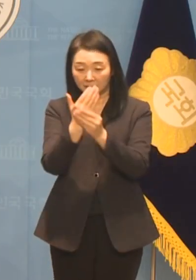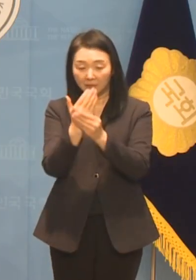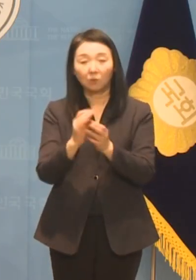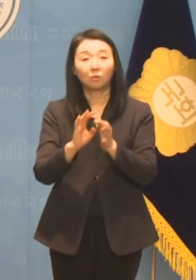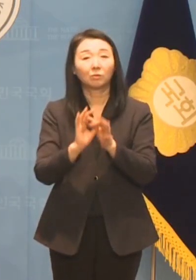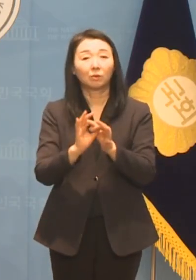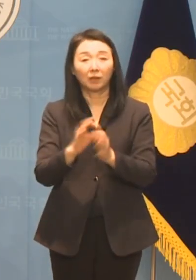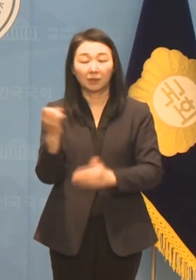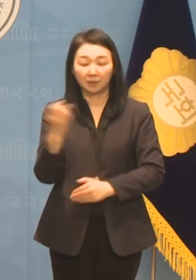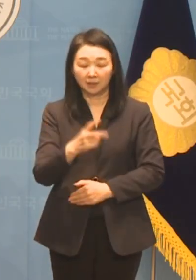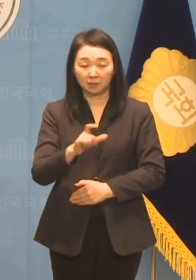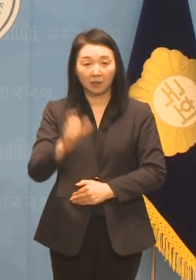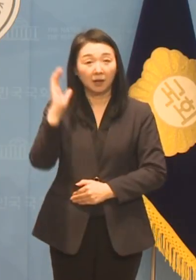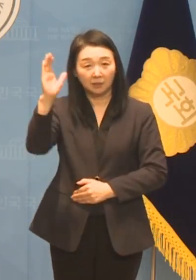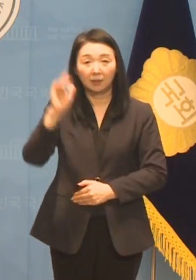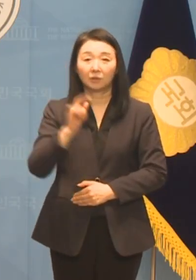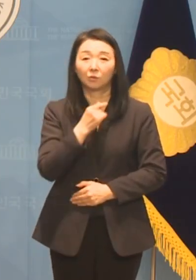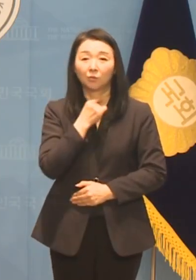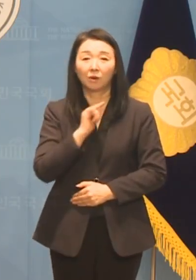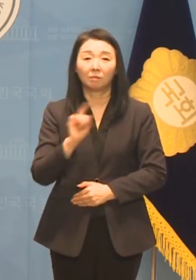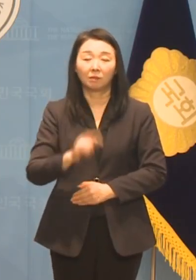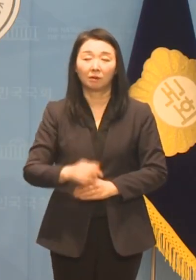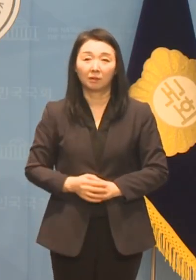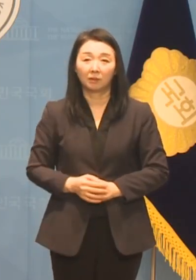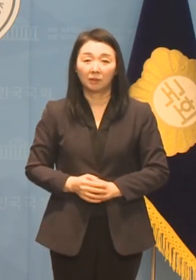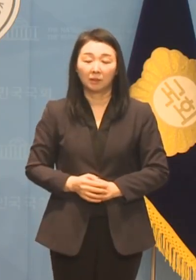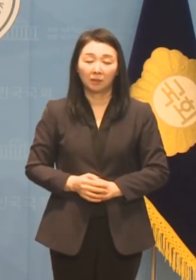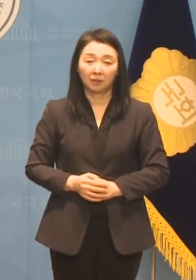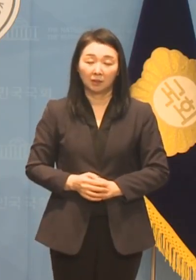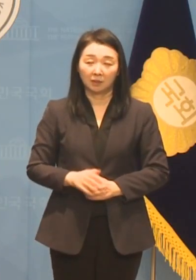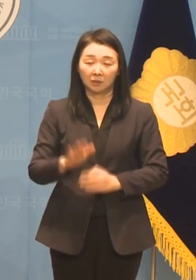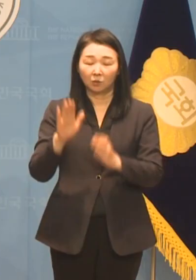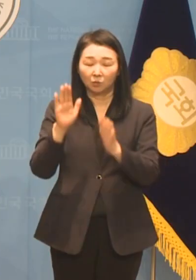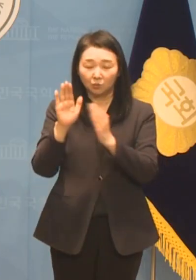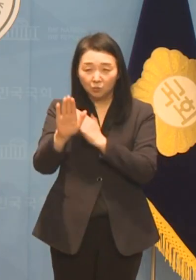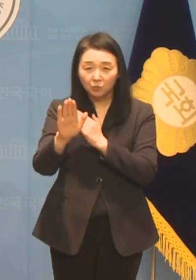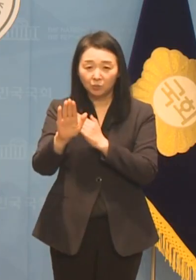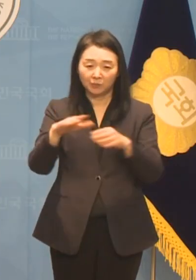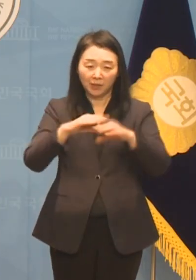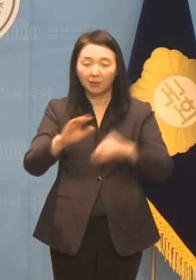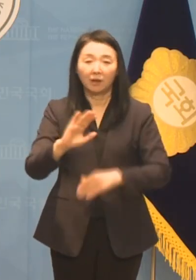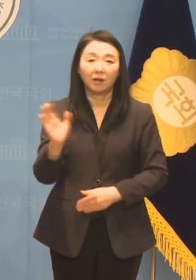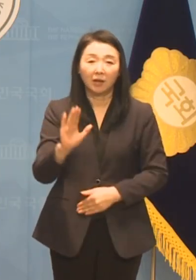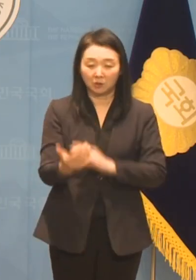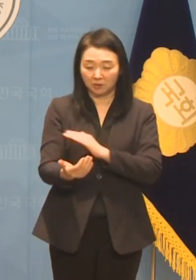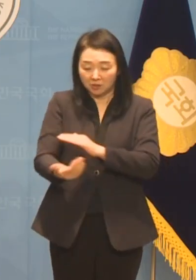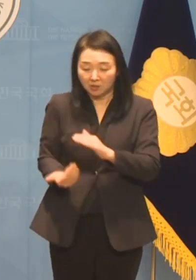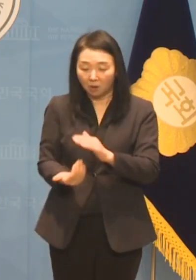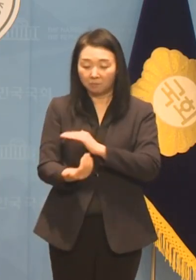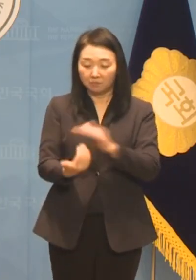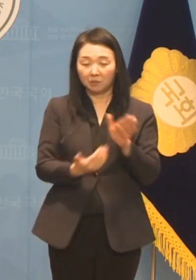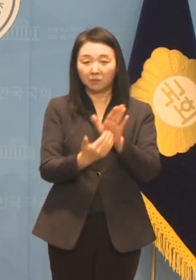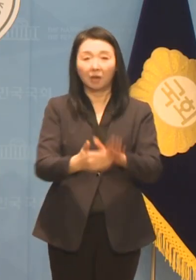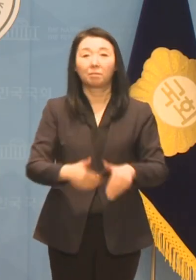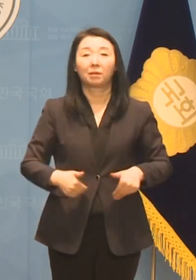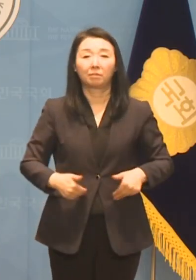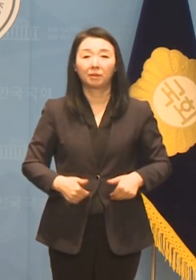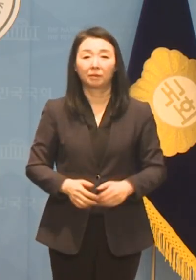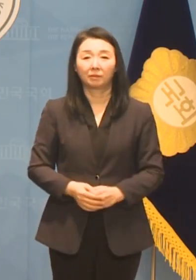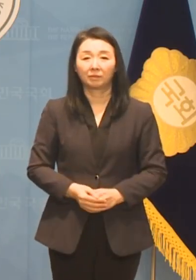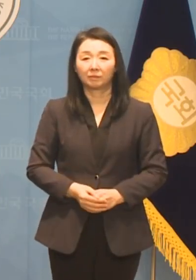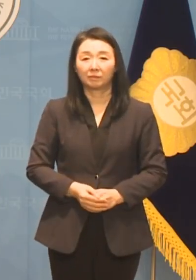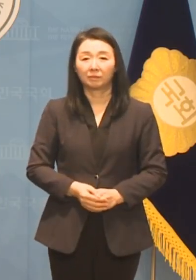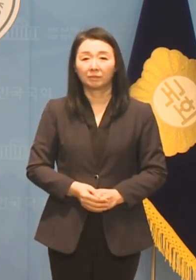통해 다시 한번 강조해야 할 것은 사후 대응이 아닌 예방적인 차원에서의 철저한 관리가 필요하다는